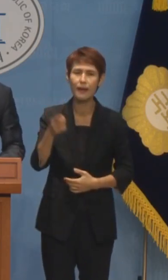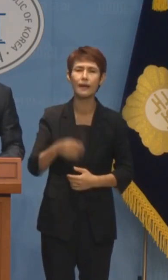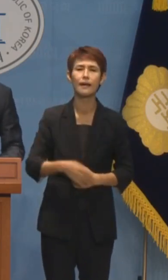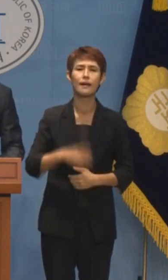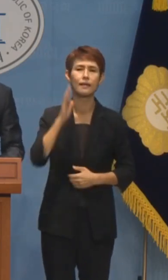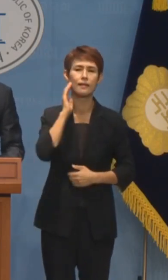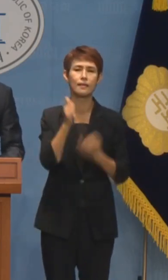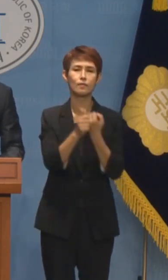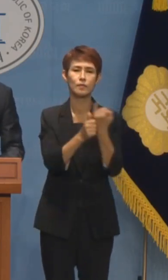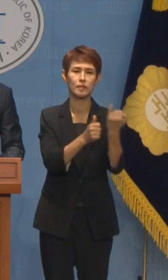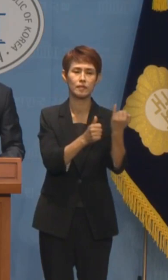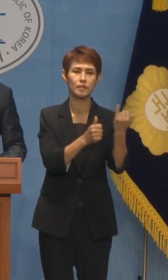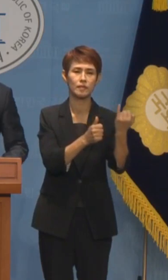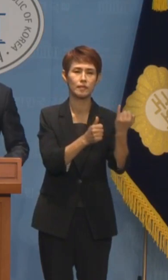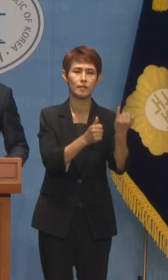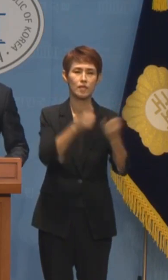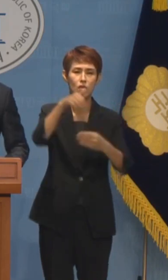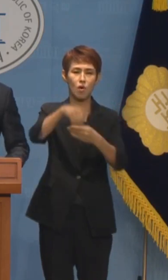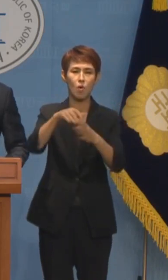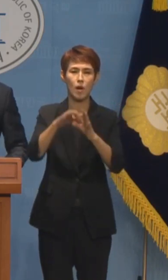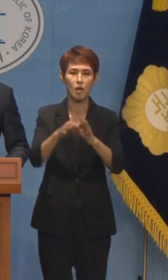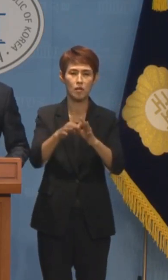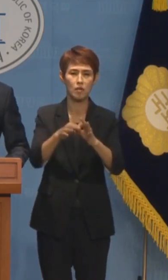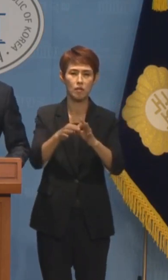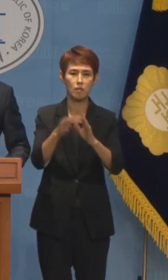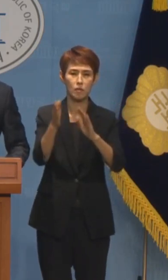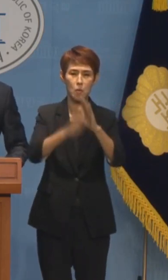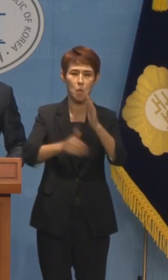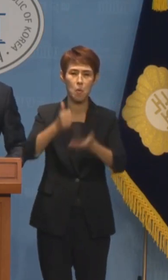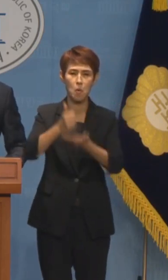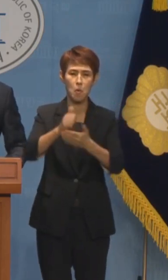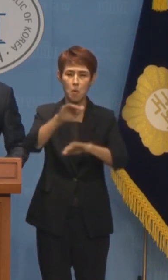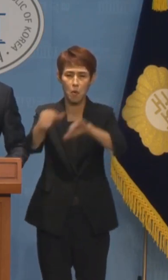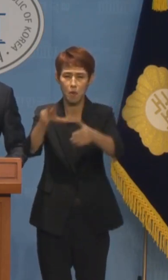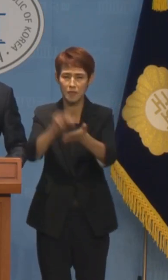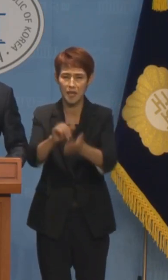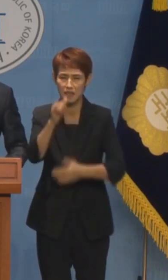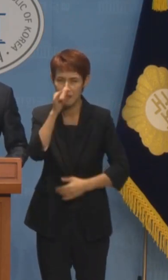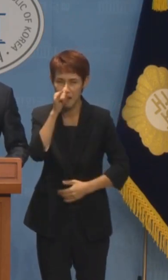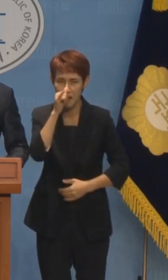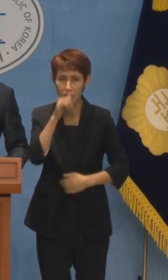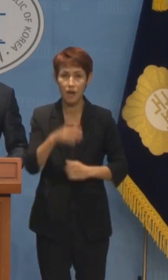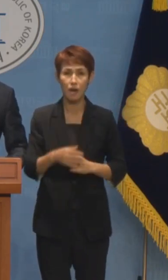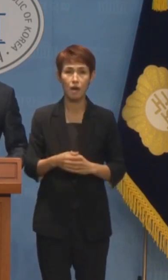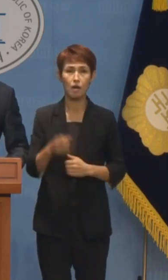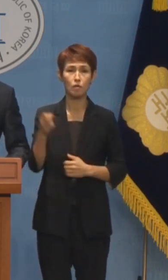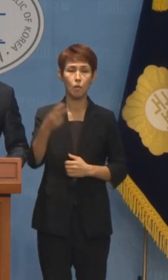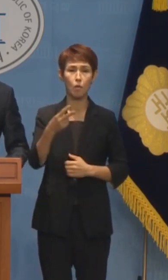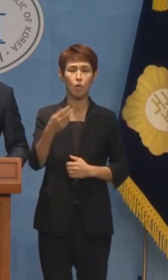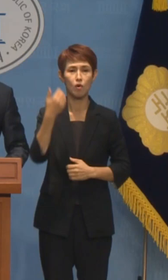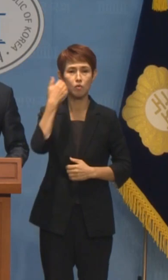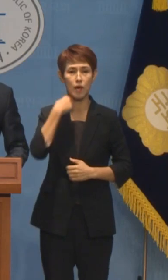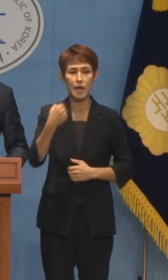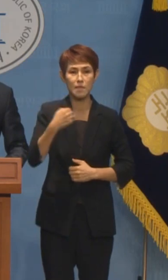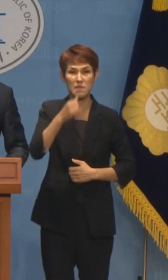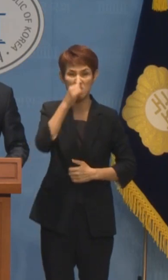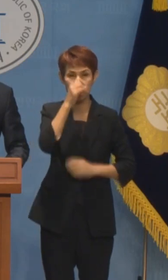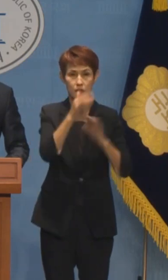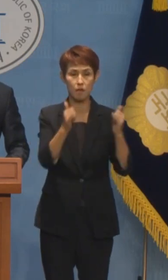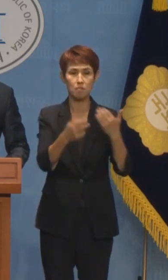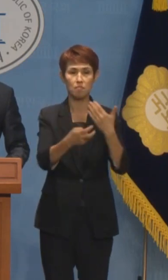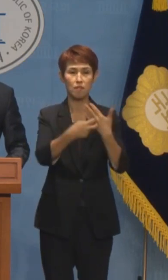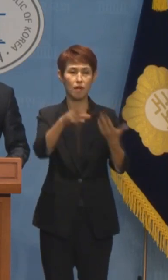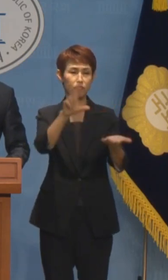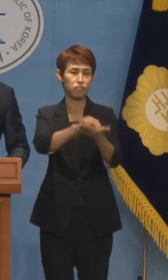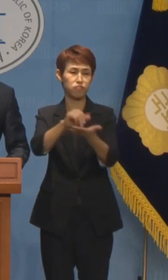불거졌고 속칭 백 있는 권력자들에게 의료 대란이 아무 문제 아니라는 점을 극명하게 보여준 인요한